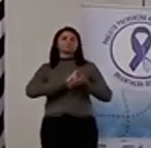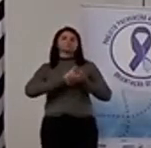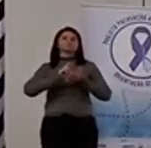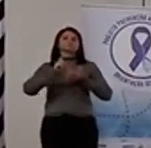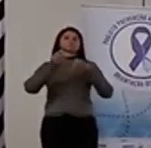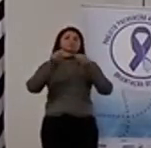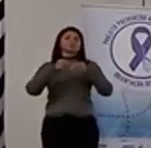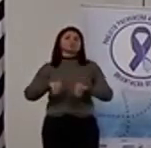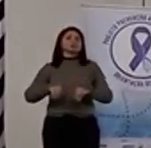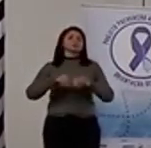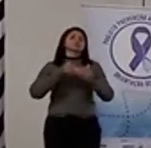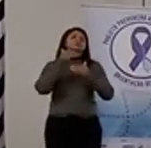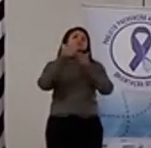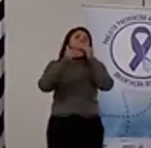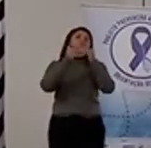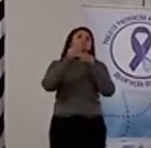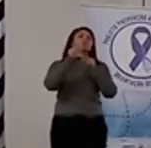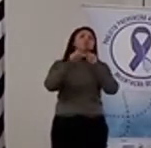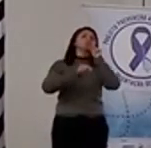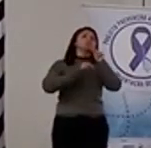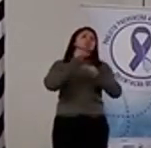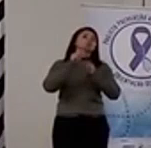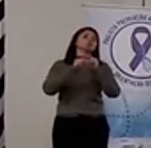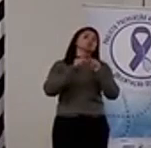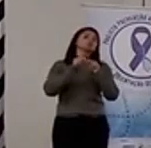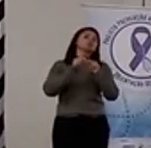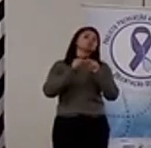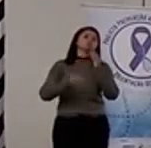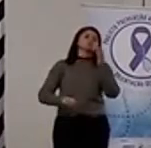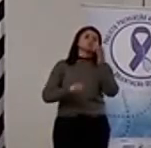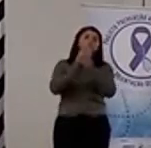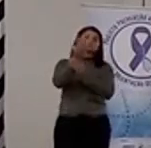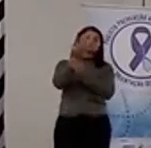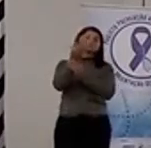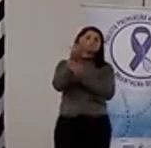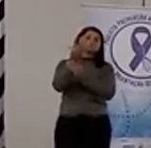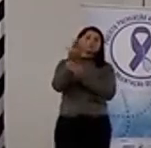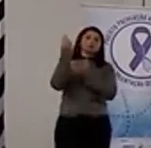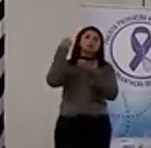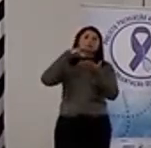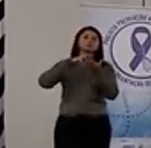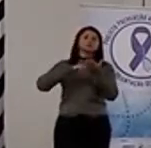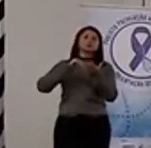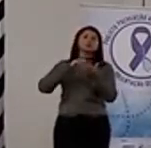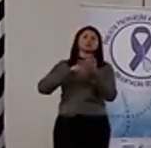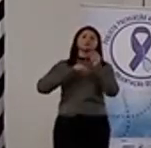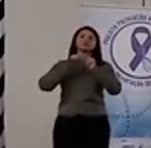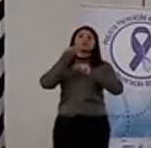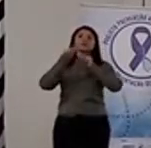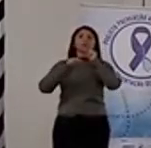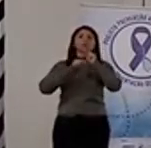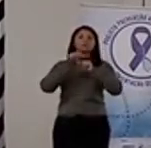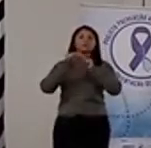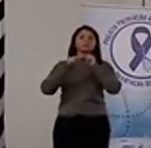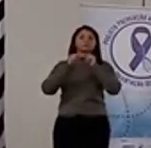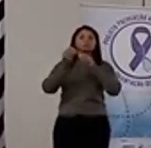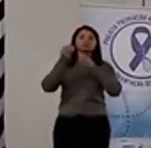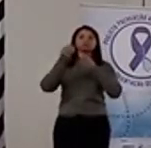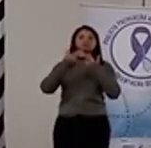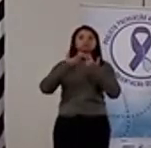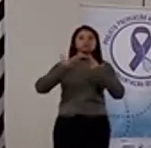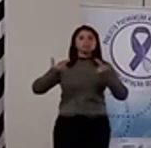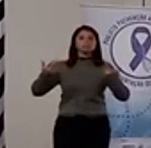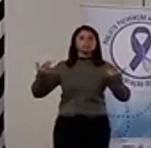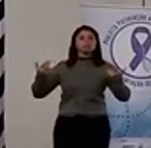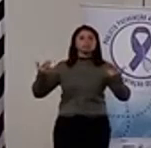As deformidades, elas surgem por forças mecânicas. Então, em geral, é alguma coisa que está o quê? Apertando